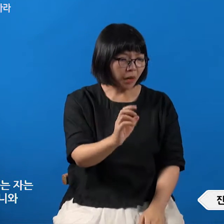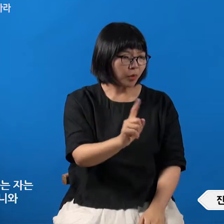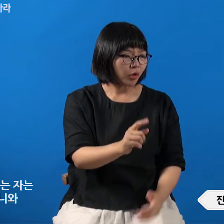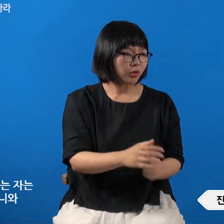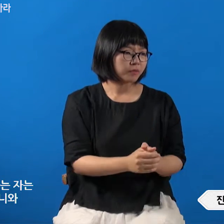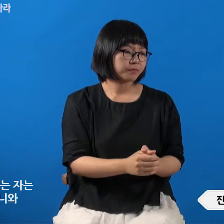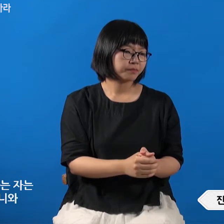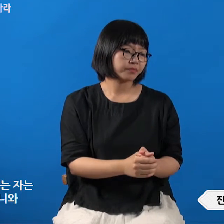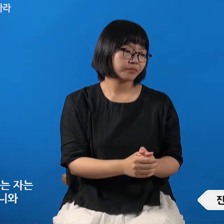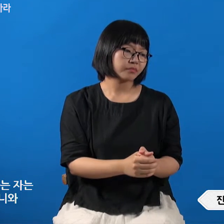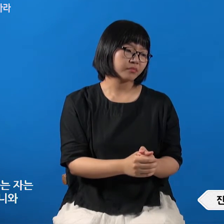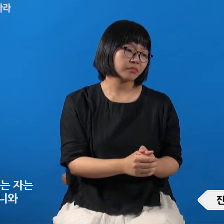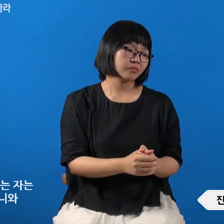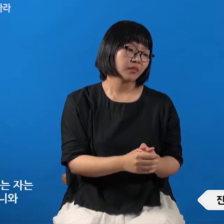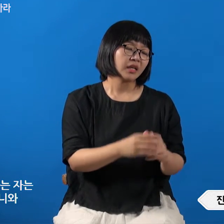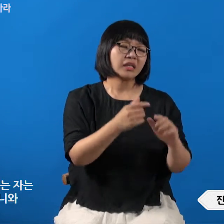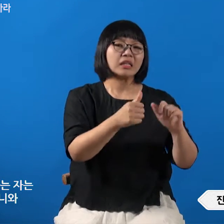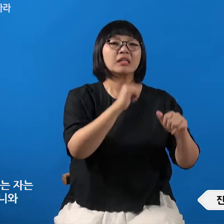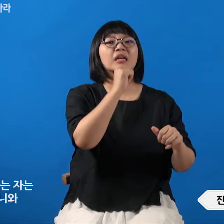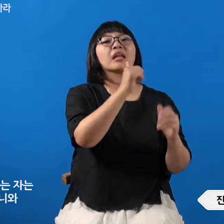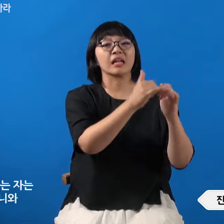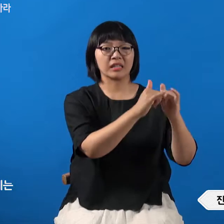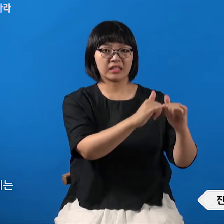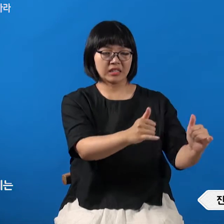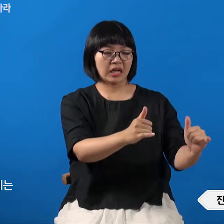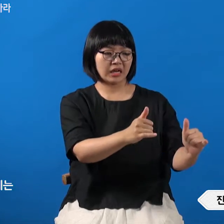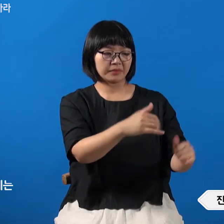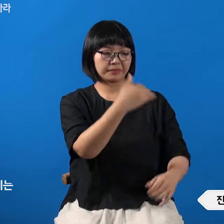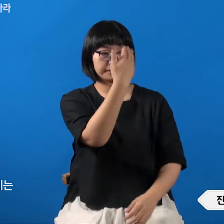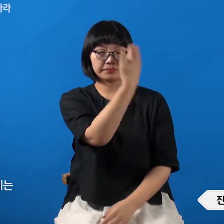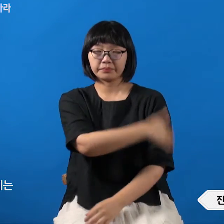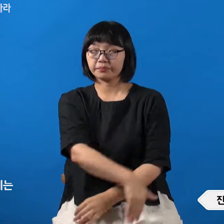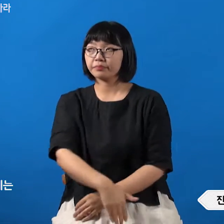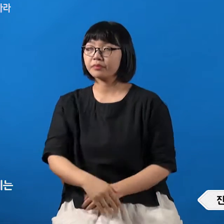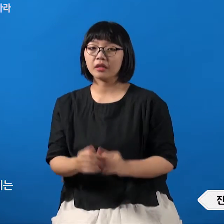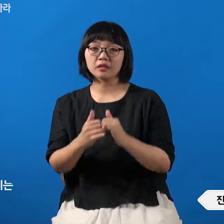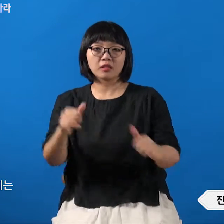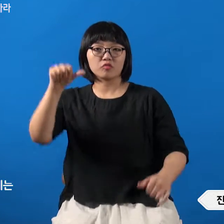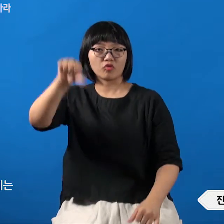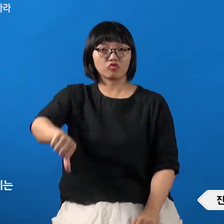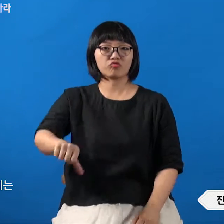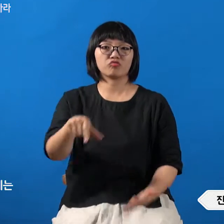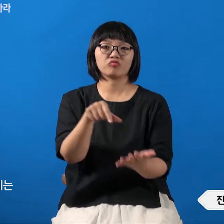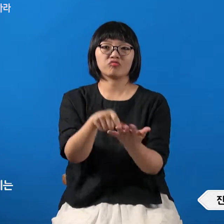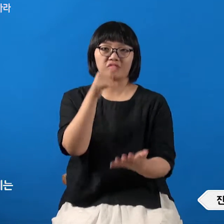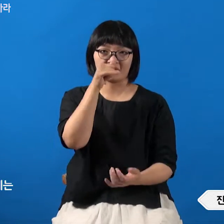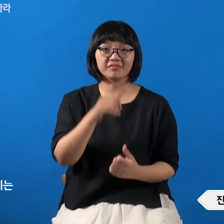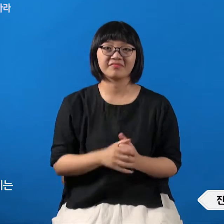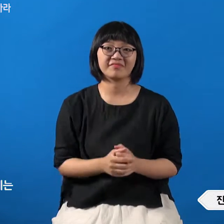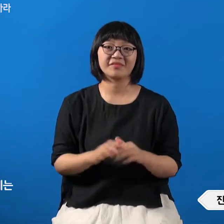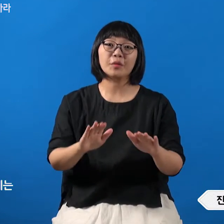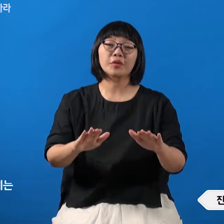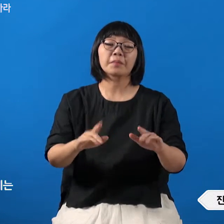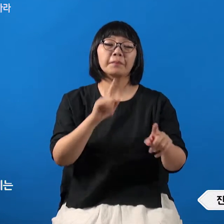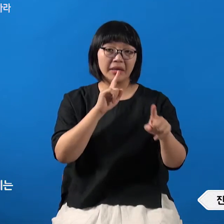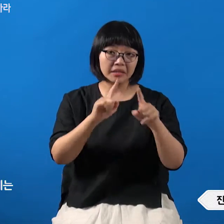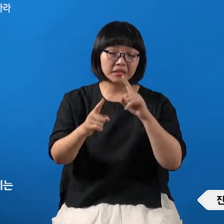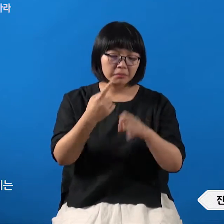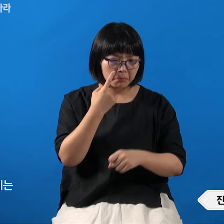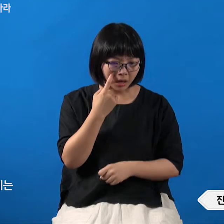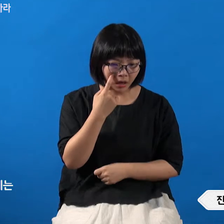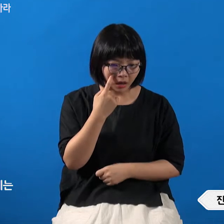아니하려니와 못 본 채 하는 자에게는 저주가 크리라. 오늘 성경은 우리에게 말씀합니다.